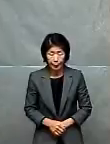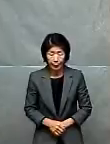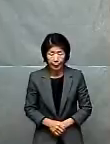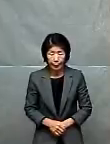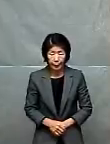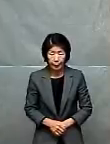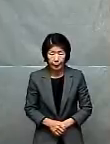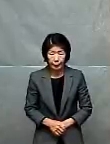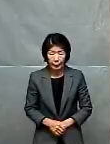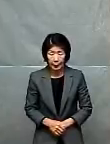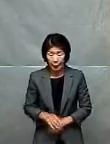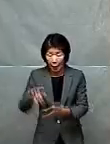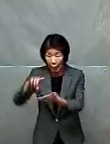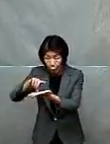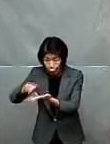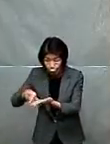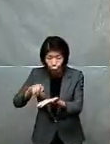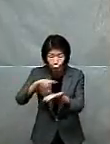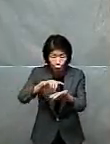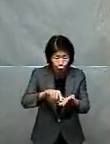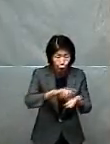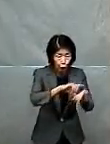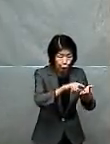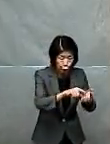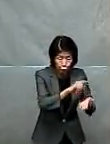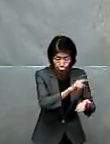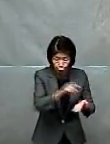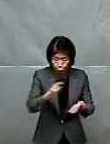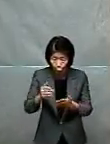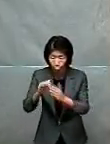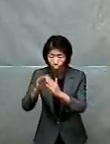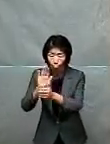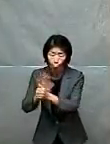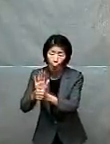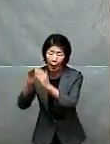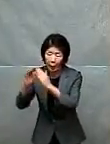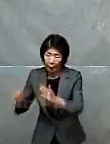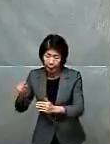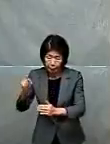そして各地区にいろいろな講演会ありますけれども、